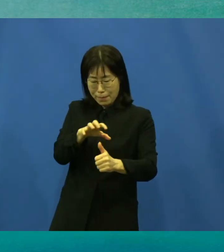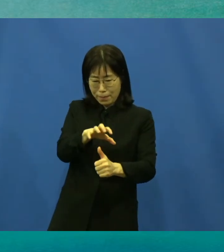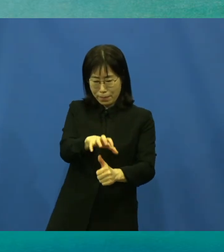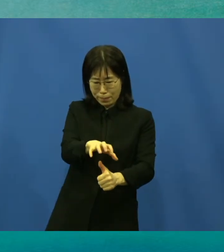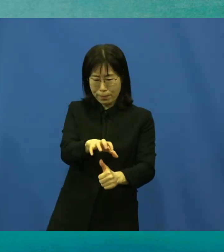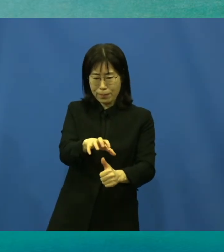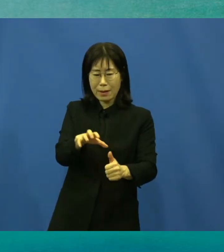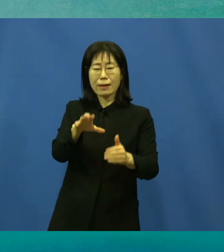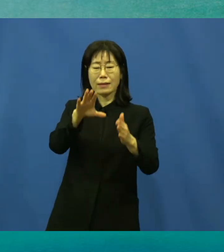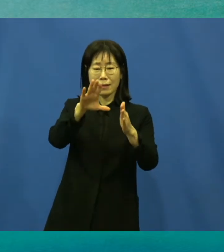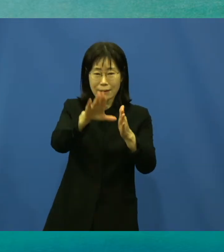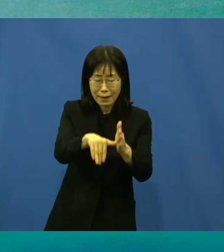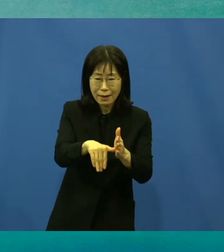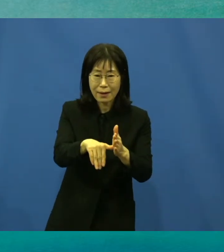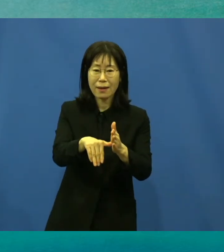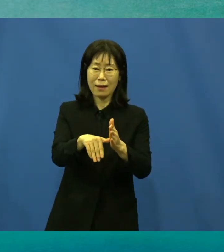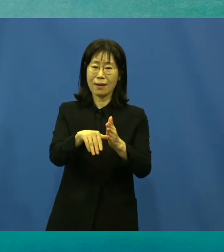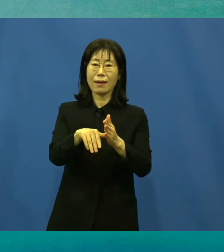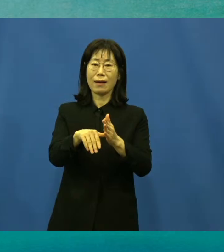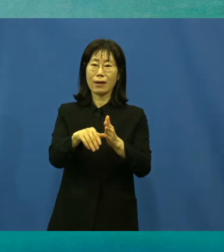감사와 헌신으로 끝냈습니다.